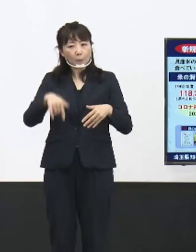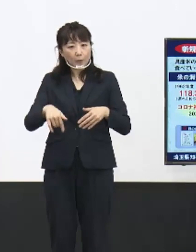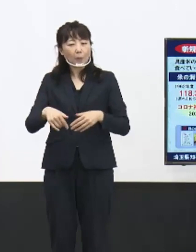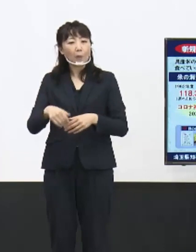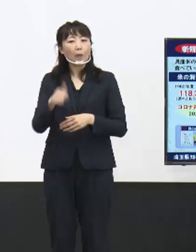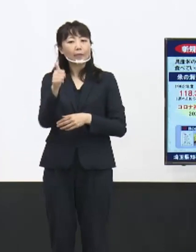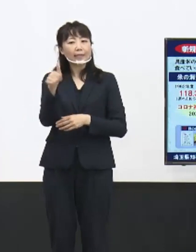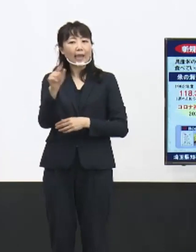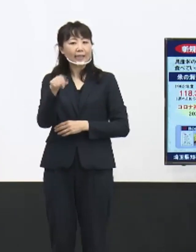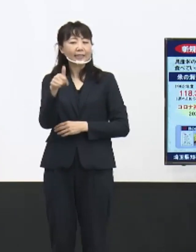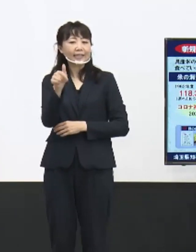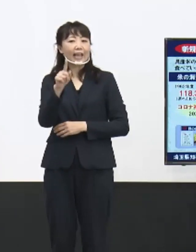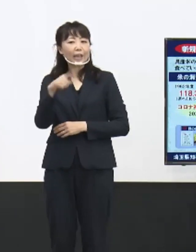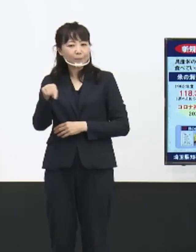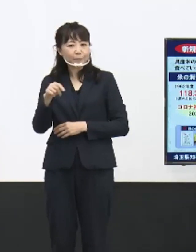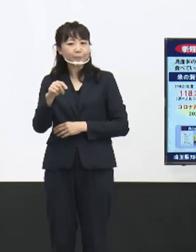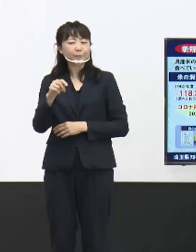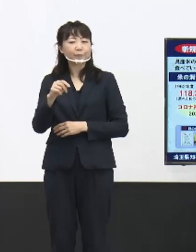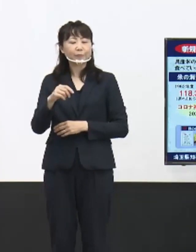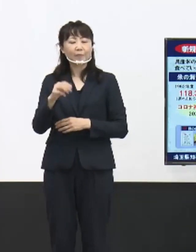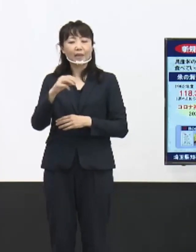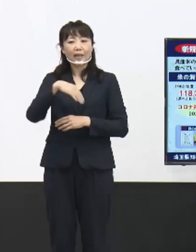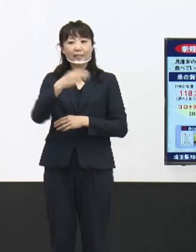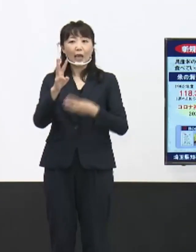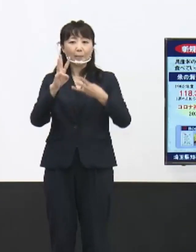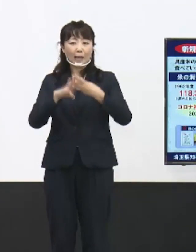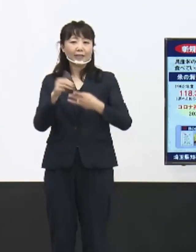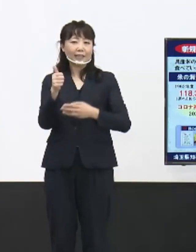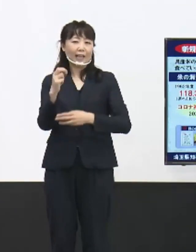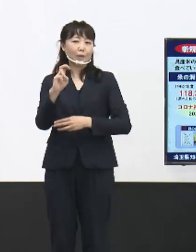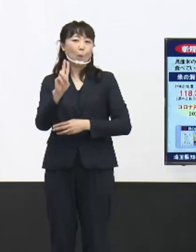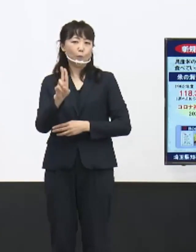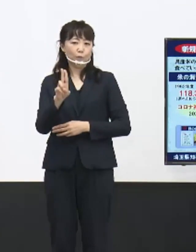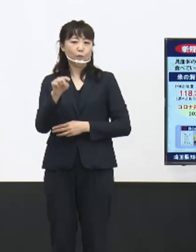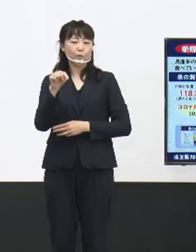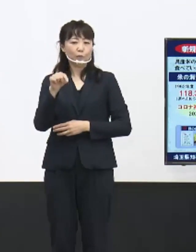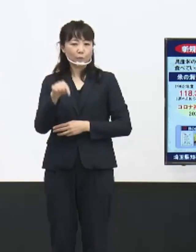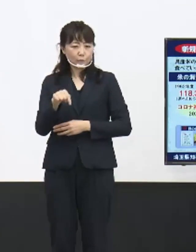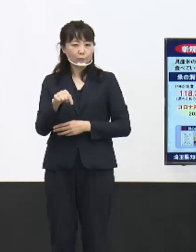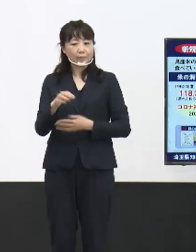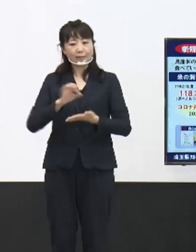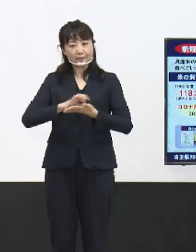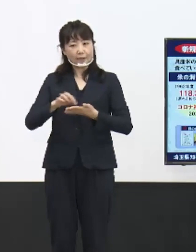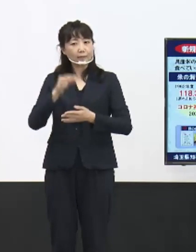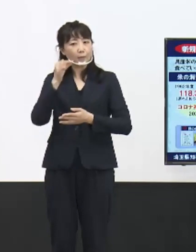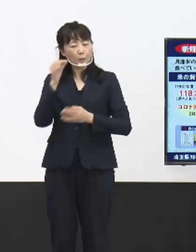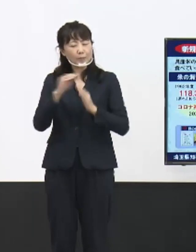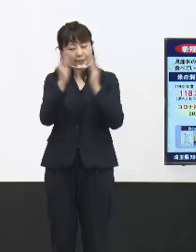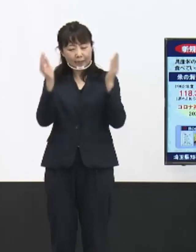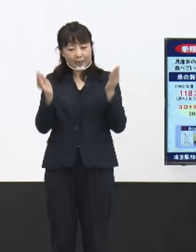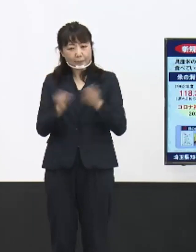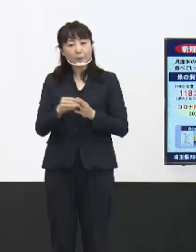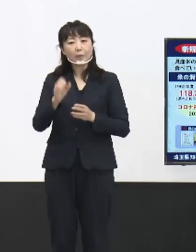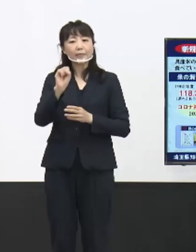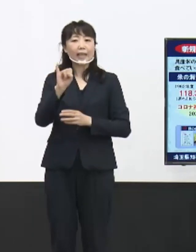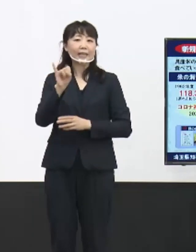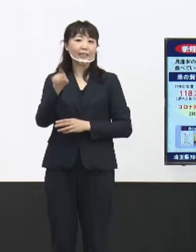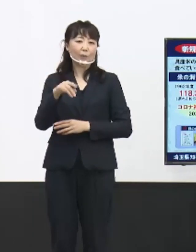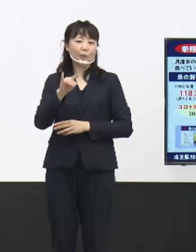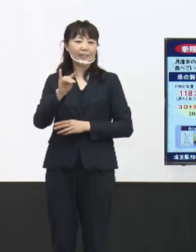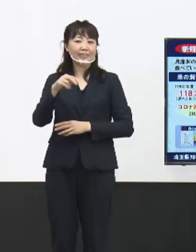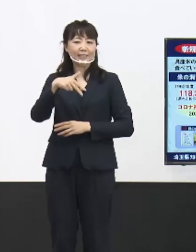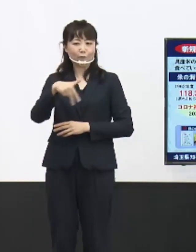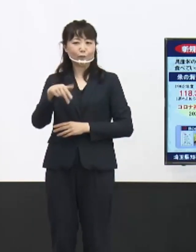では、店内で提供している米の 100% がサイの絆と聞いています。サイの絆